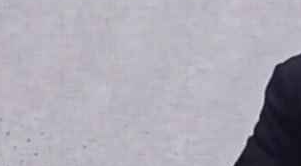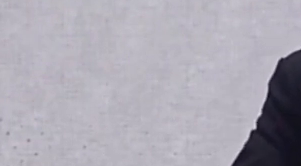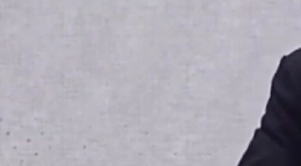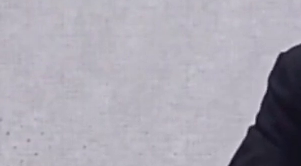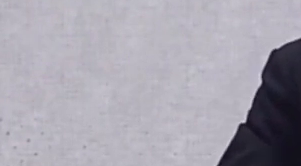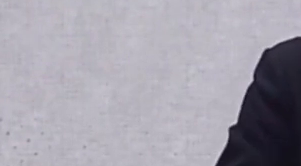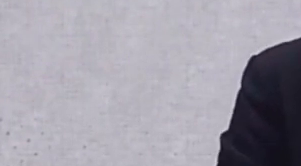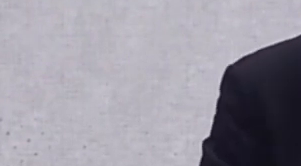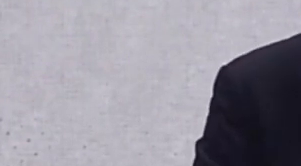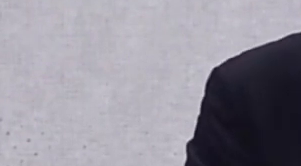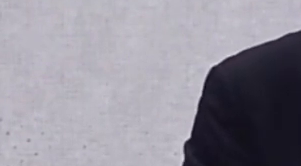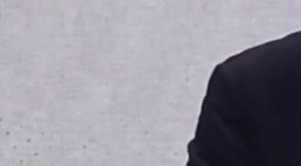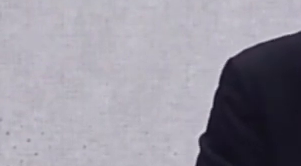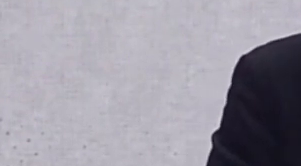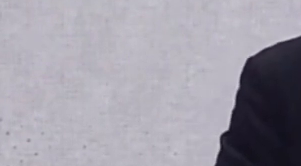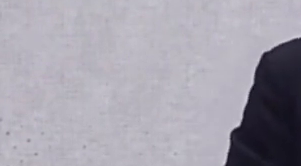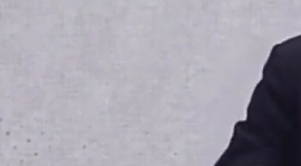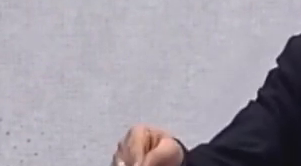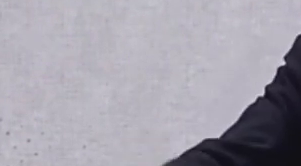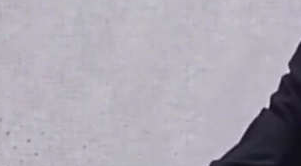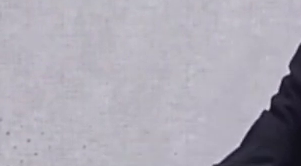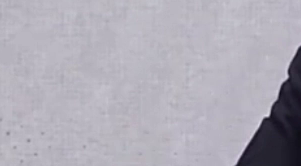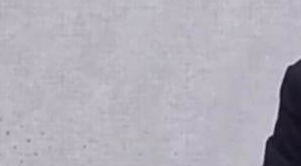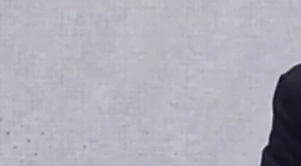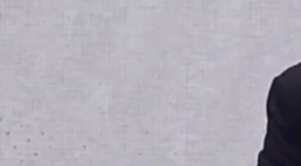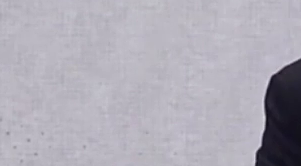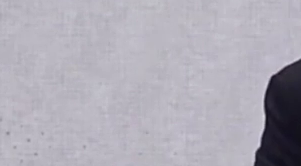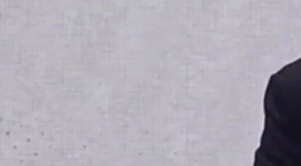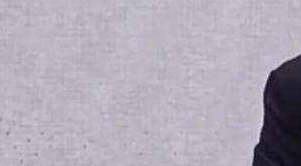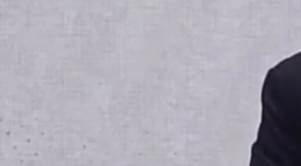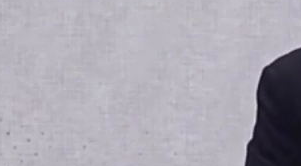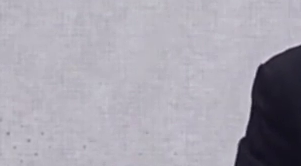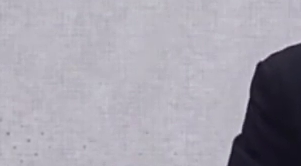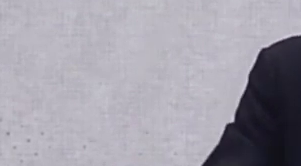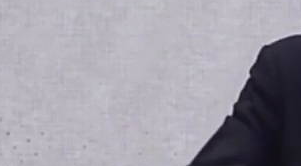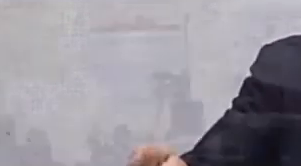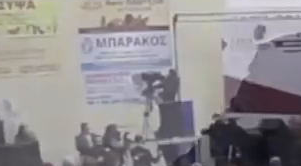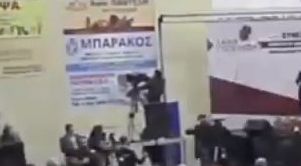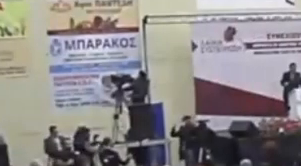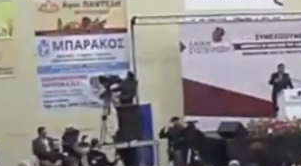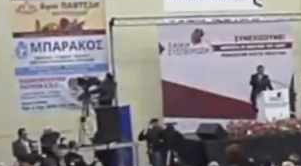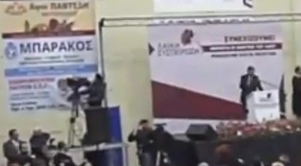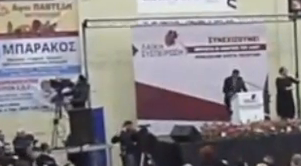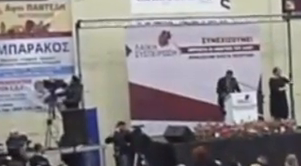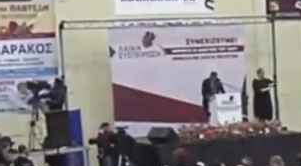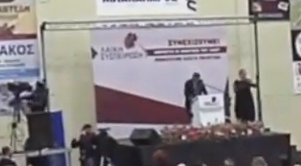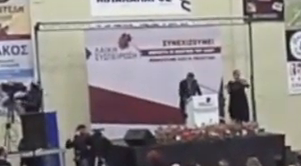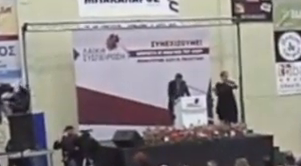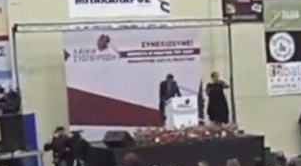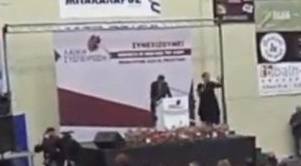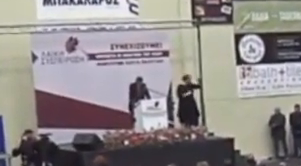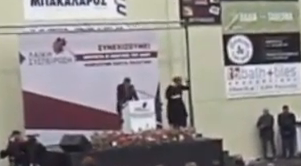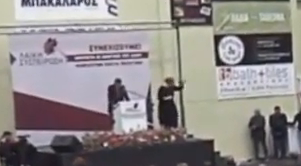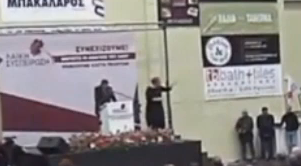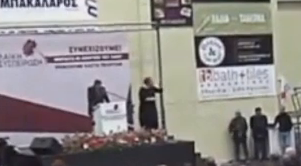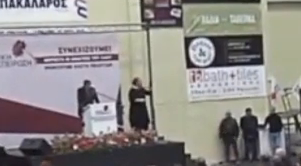του σε νέο σύγχρονο δημαρχείο. Του χρόνου το δημαρχείο θα είναι στο